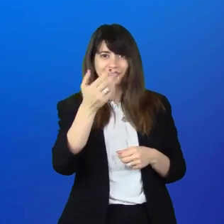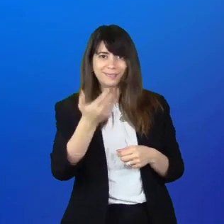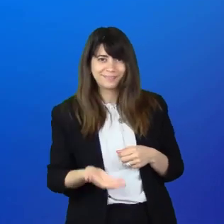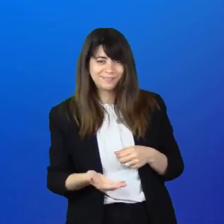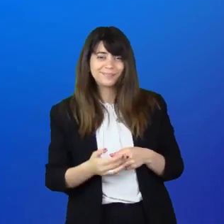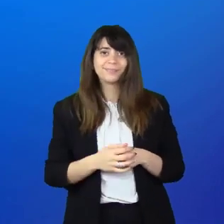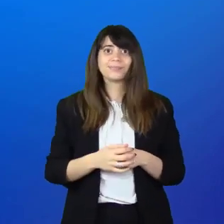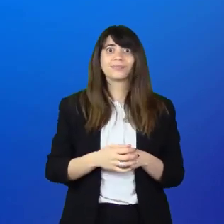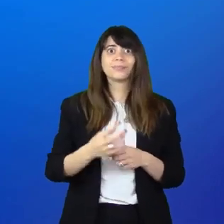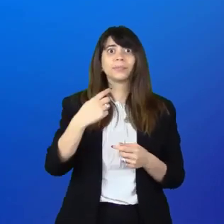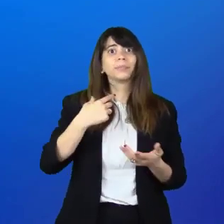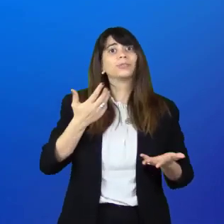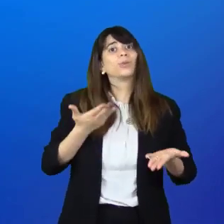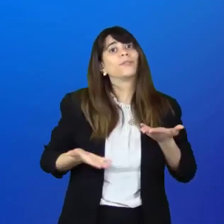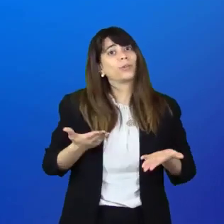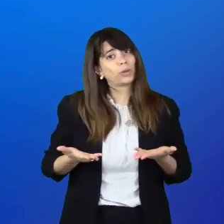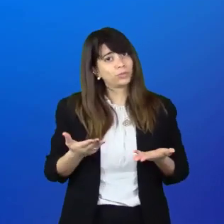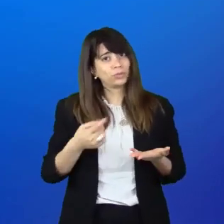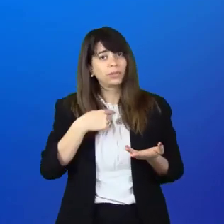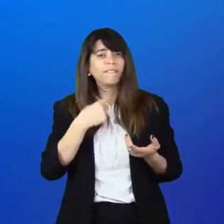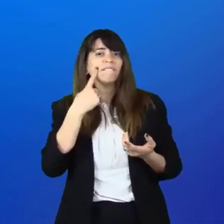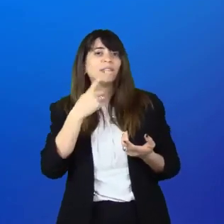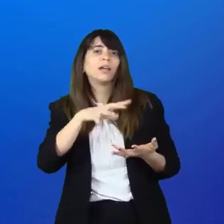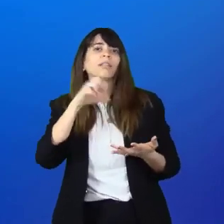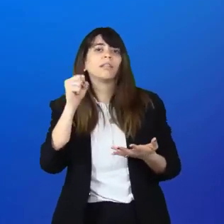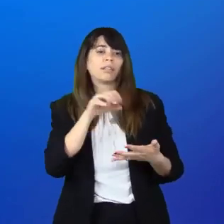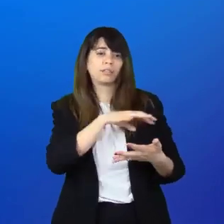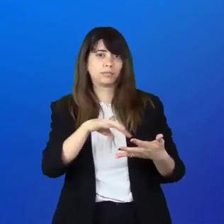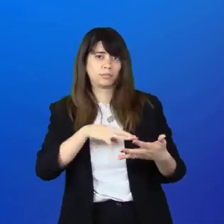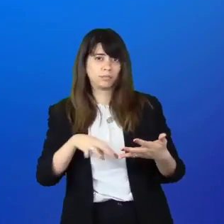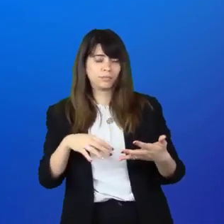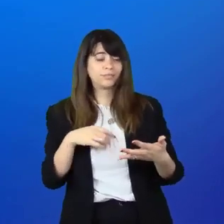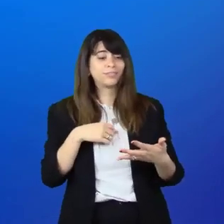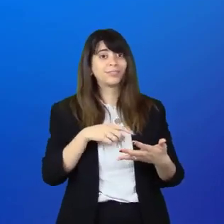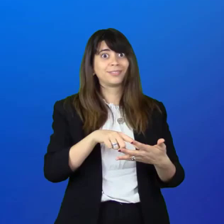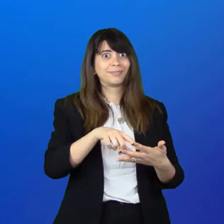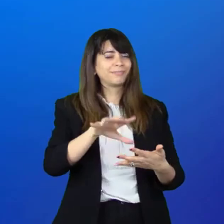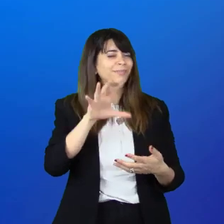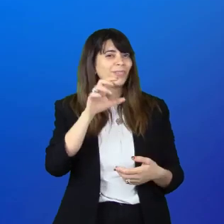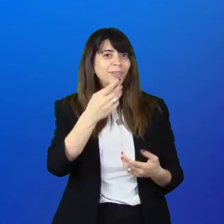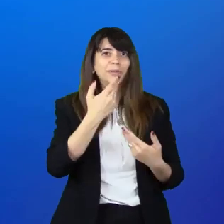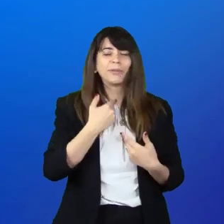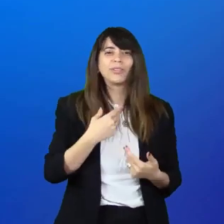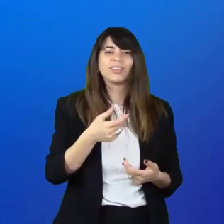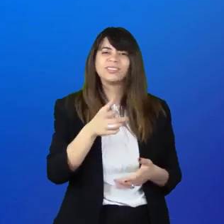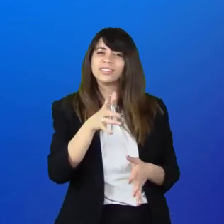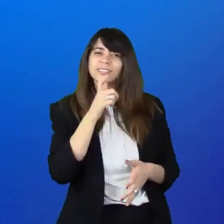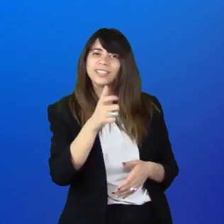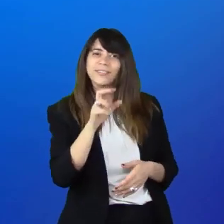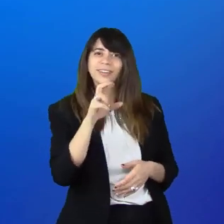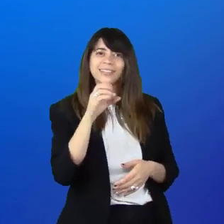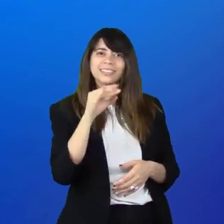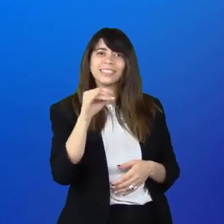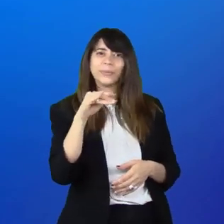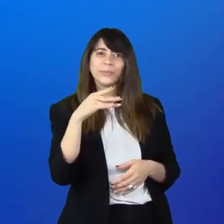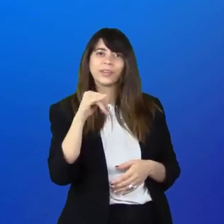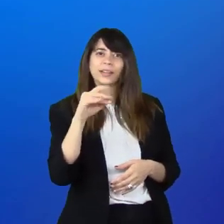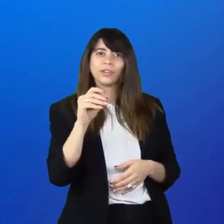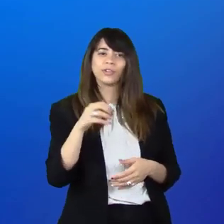Cristina en ese momento. Me hizo una evaluación para ver qué tal mi comprensión lectora. Me acuerdo que me preguntó si yo sabía el significado de la